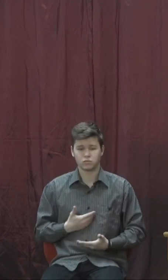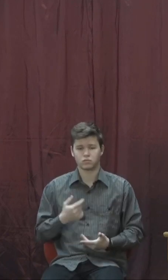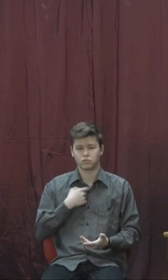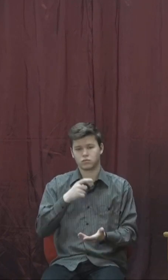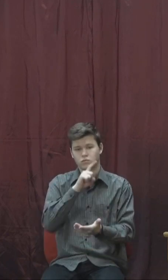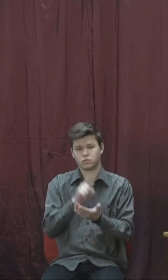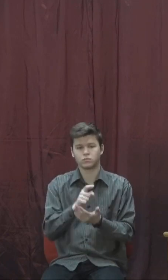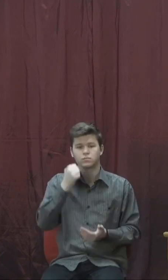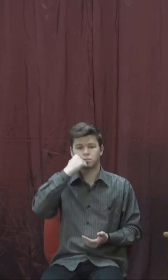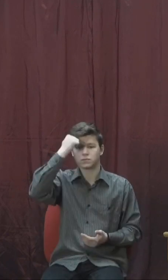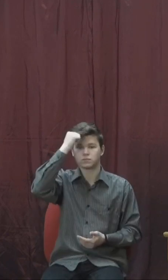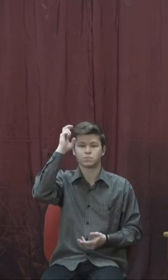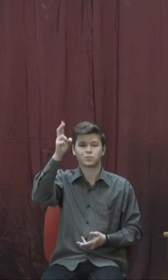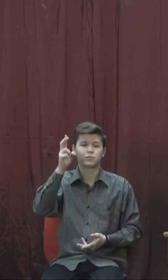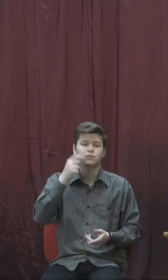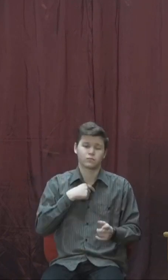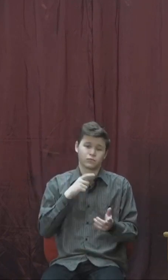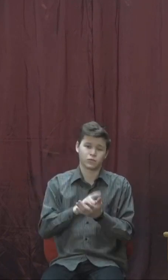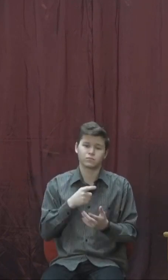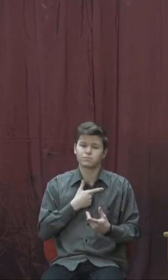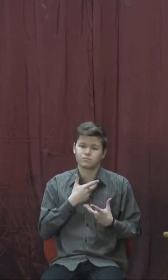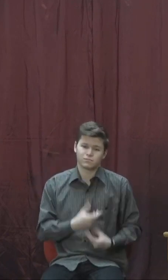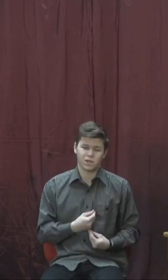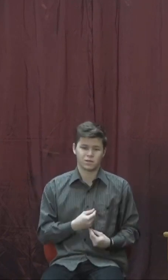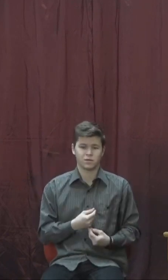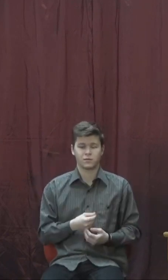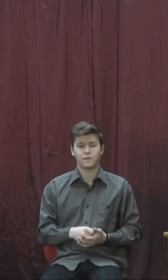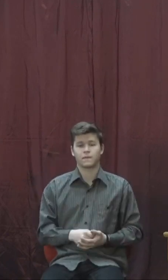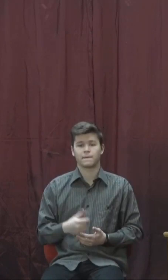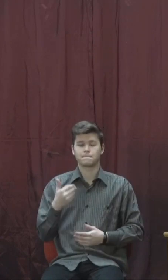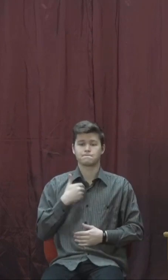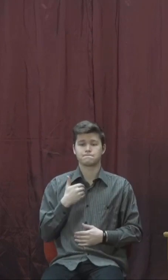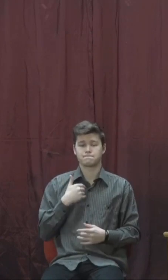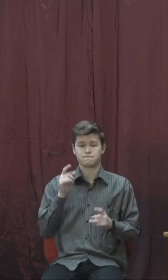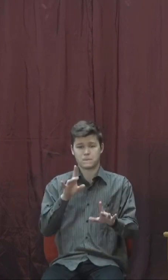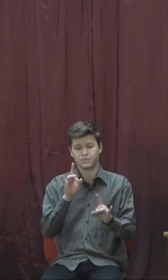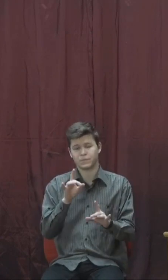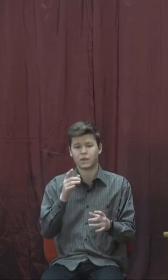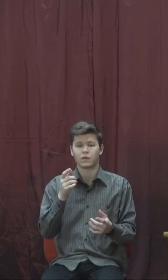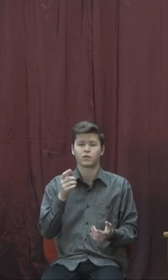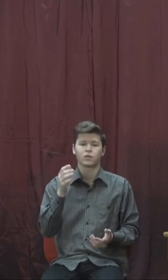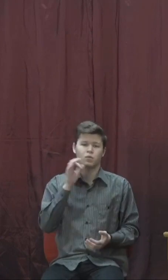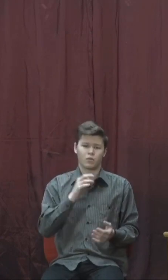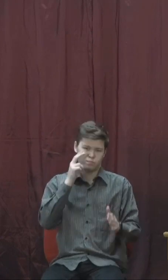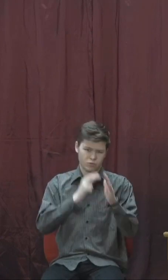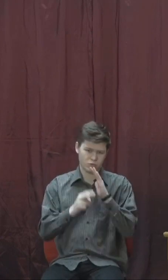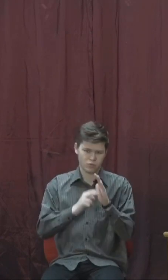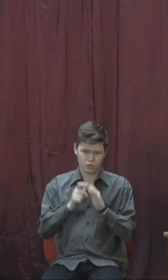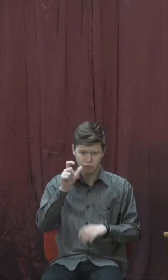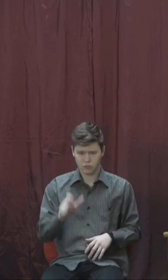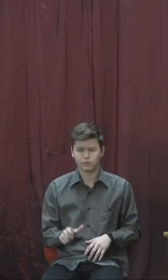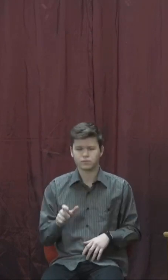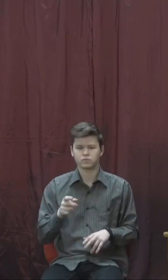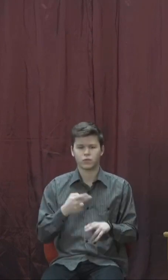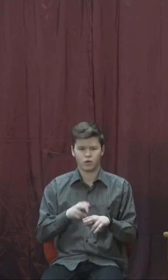бути відкрите до нього. Знаєте, я хочу поговорити з вами про одного пророка, який мені дуже подобається. Це